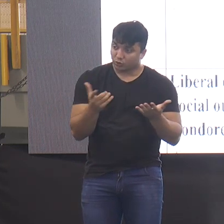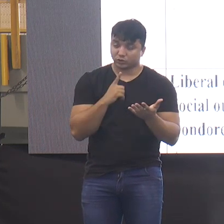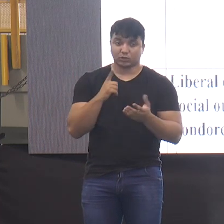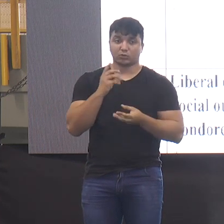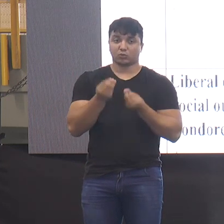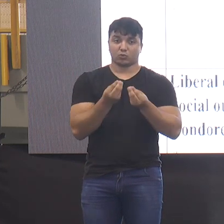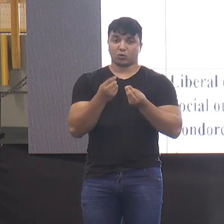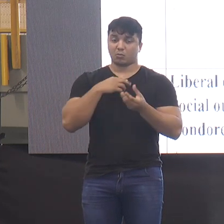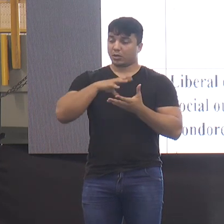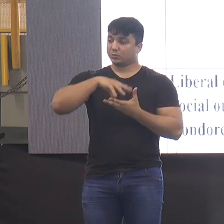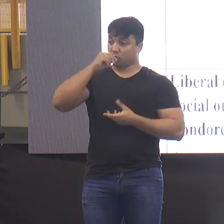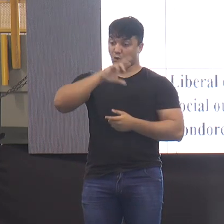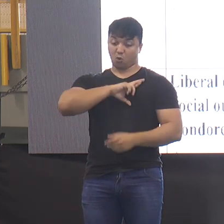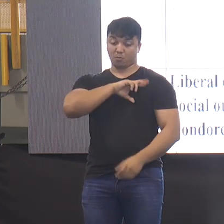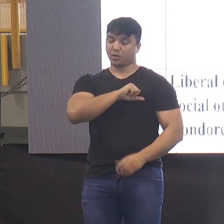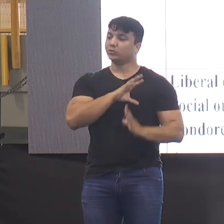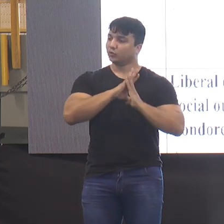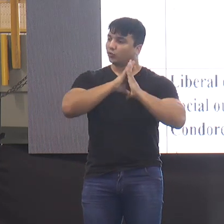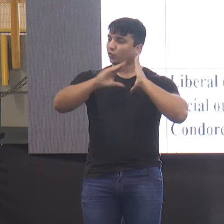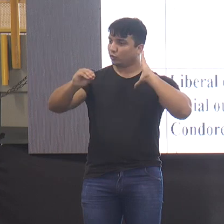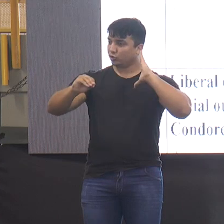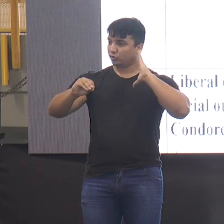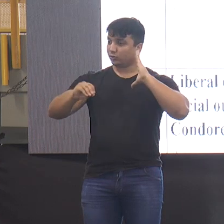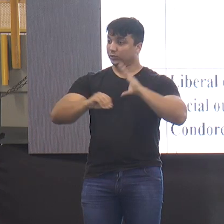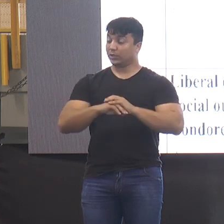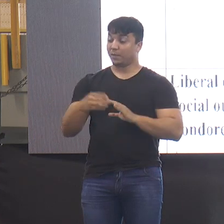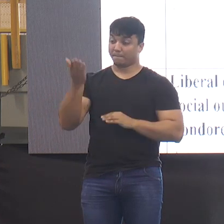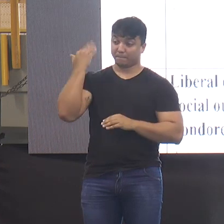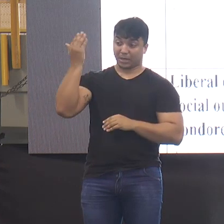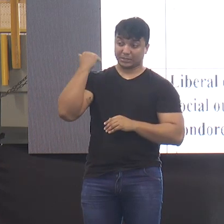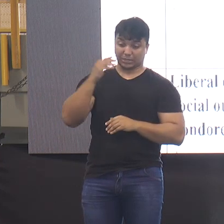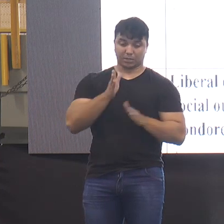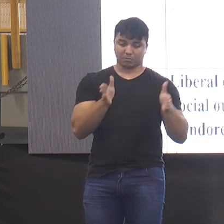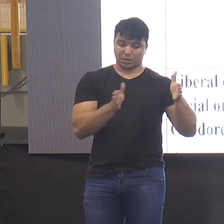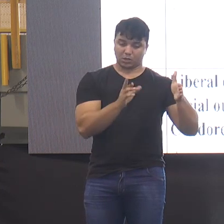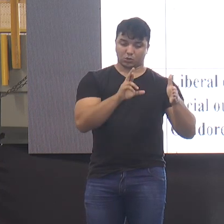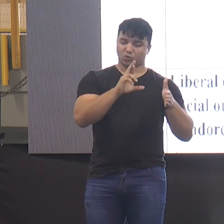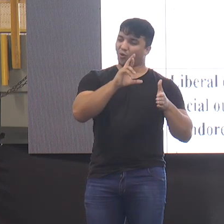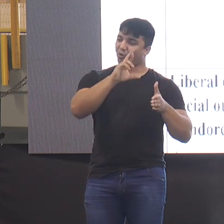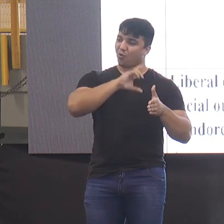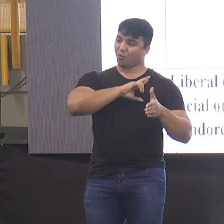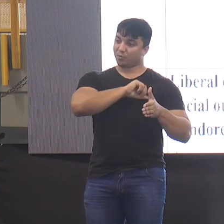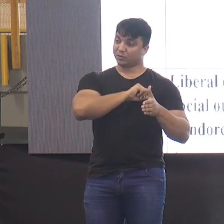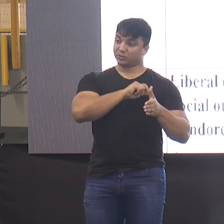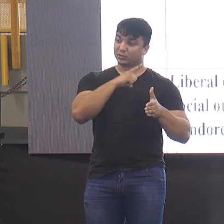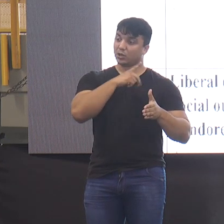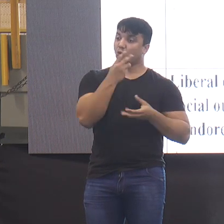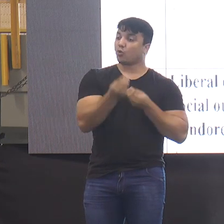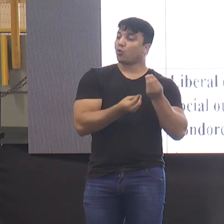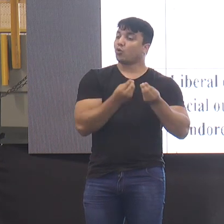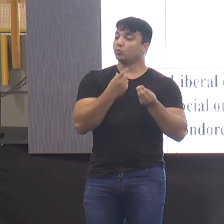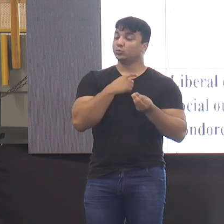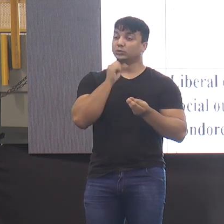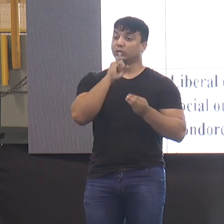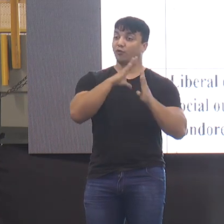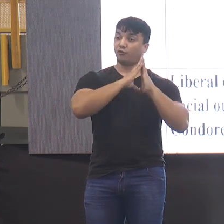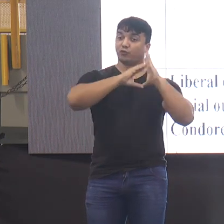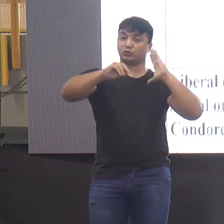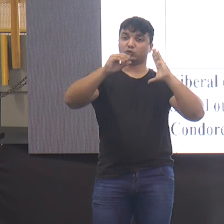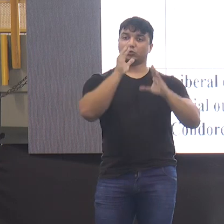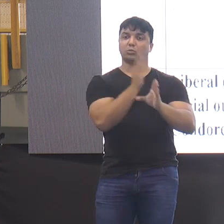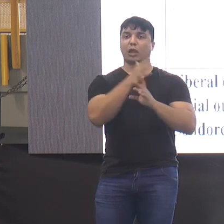espírito romântico escapa. Na época do romantismo, o espírito romântico, quando escapava